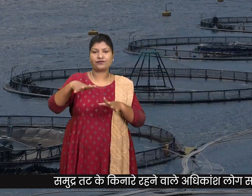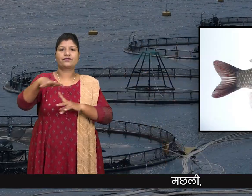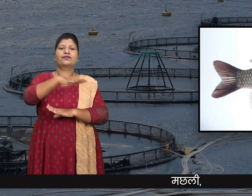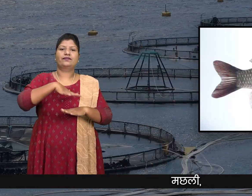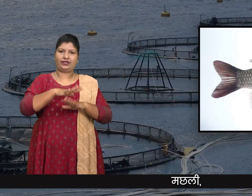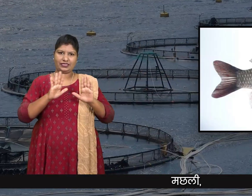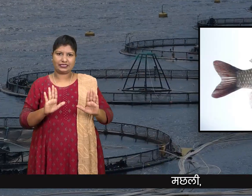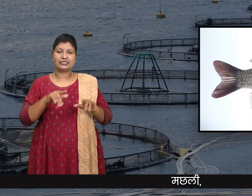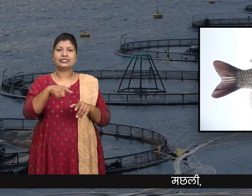मछली,